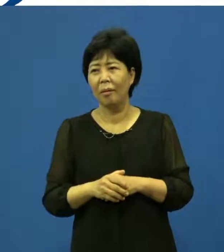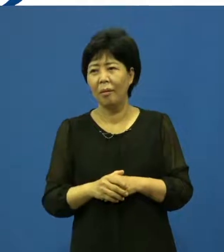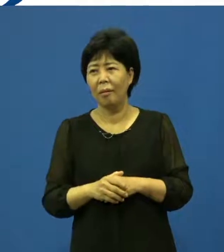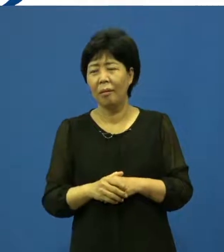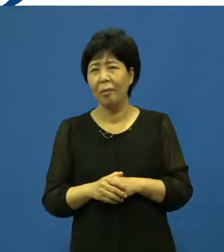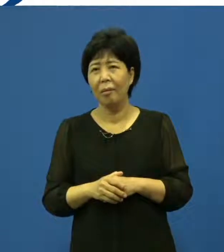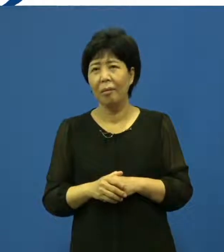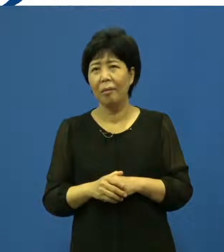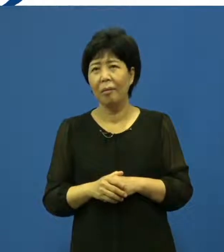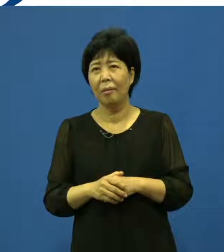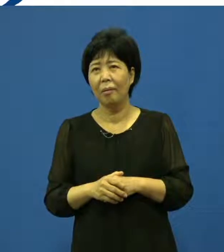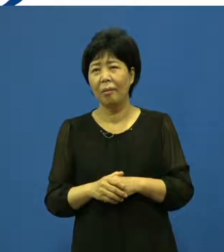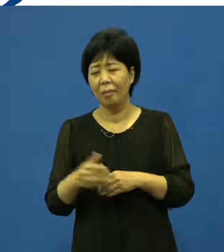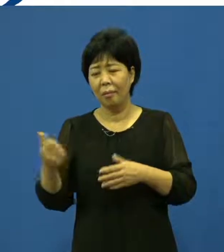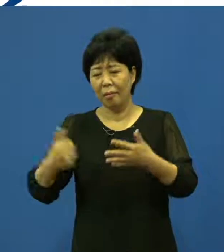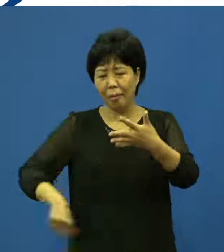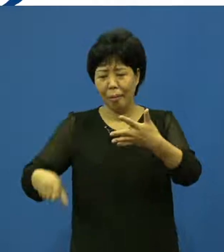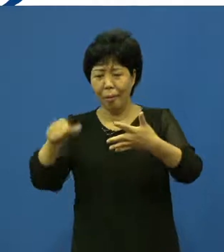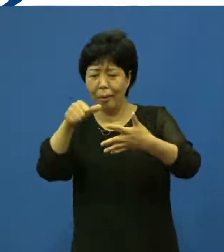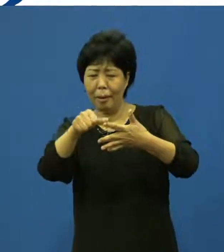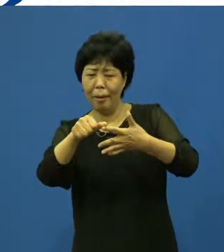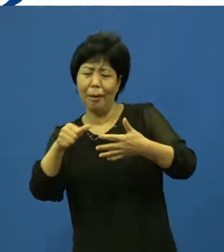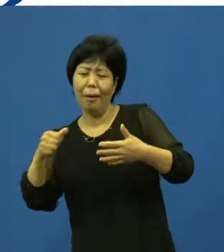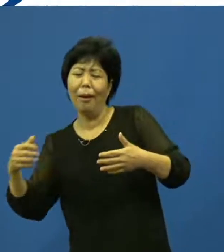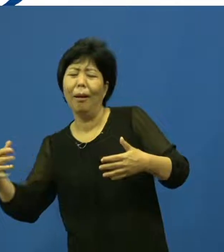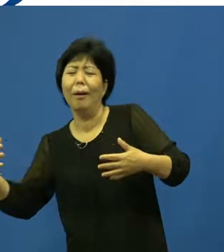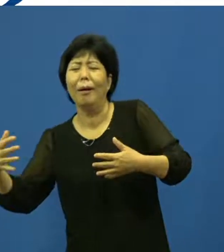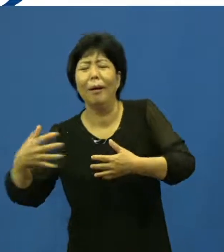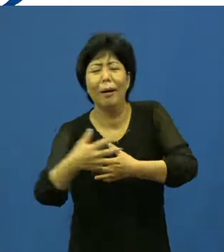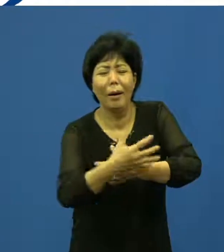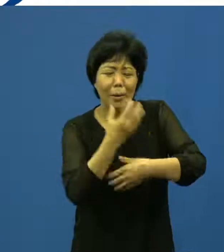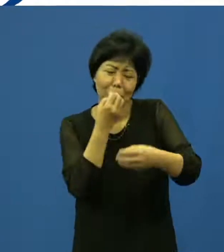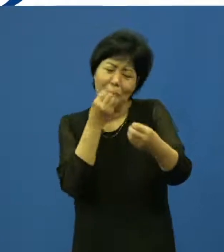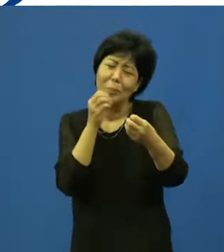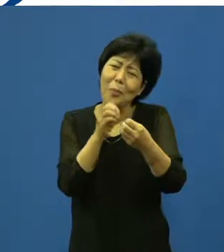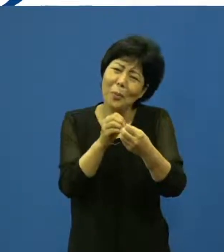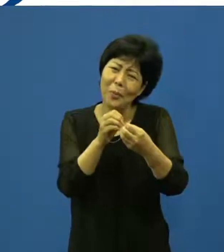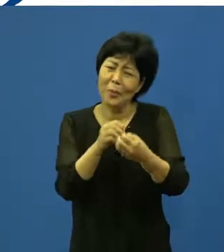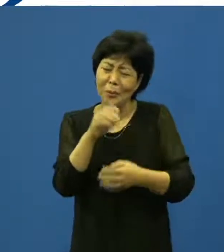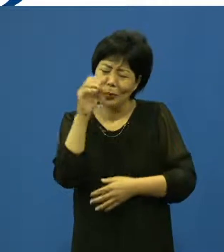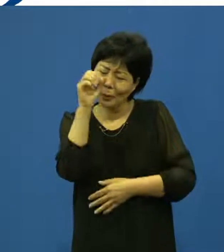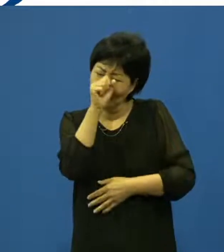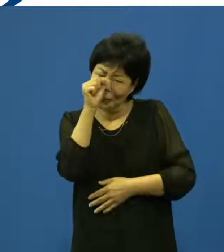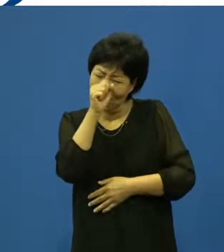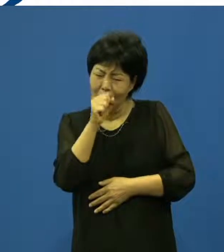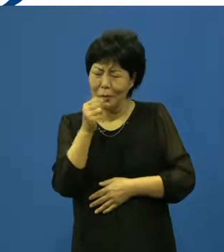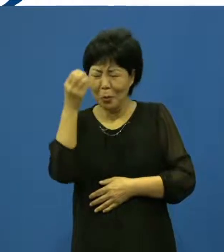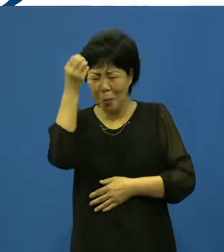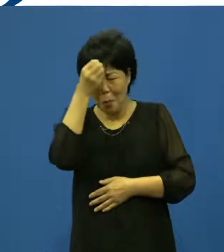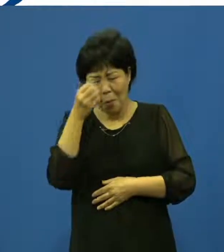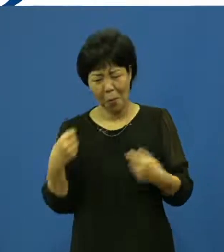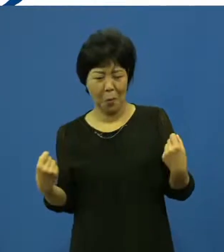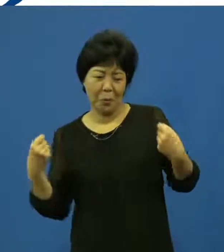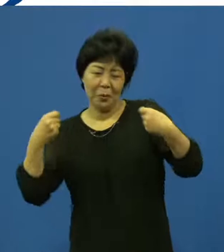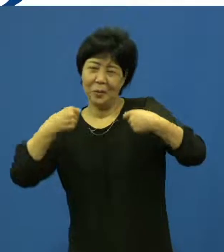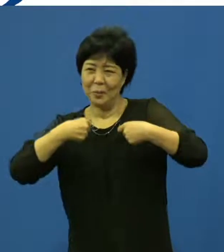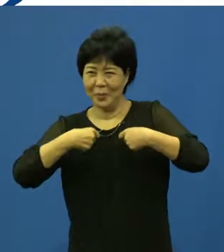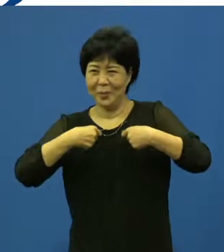그 아들에게 달려가서 목을 끌어안고 입을 맞추고 제일 좋은 옷을 내어다가 입히고